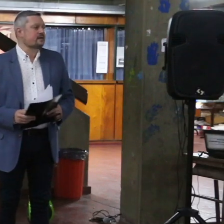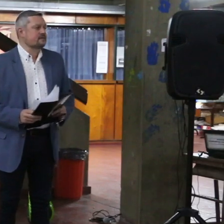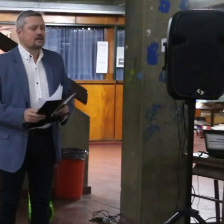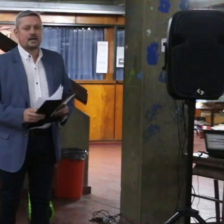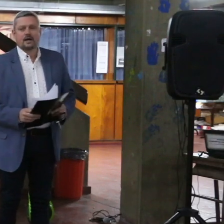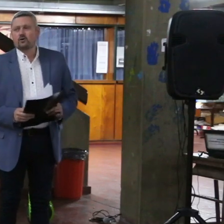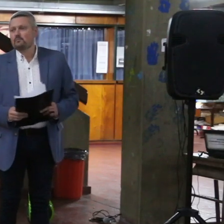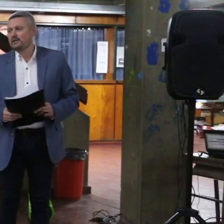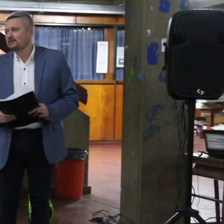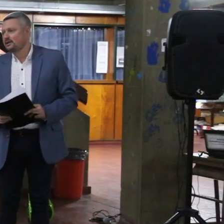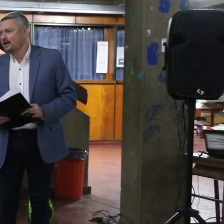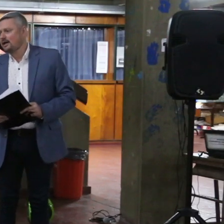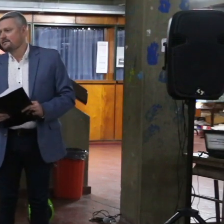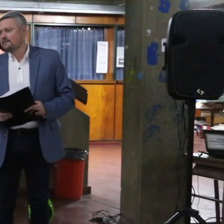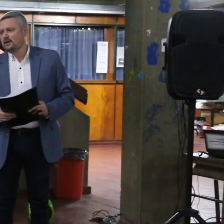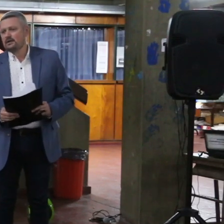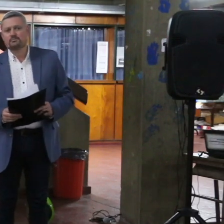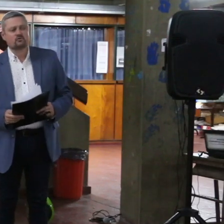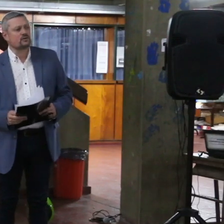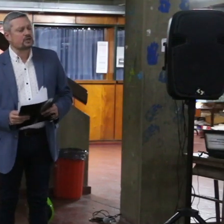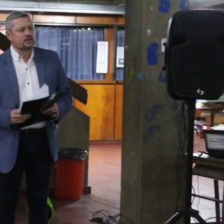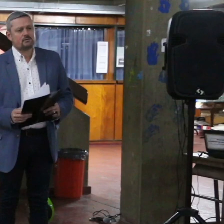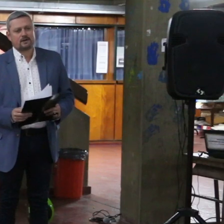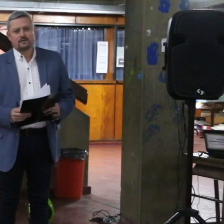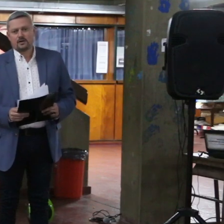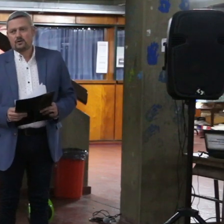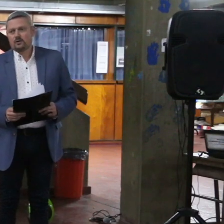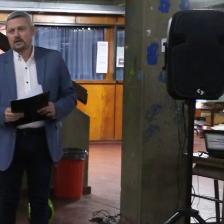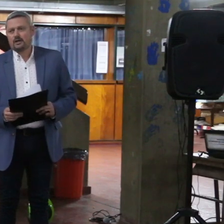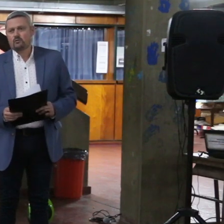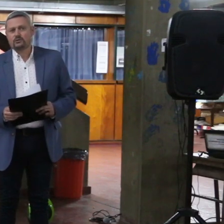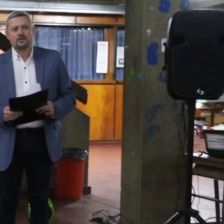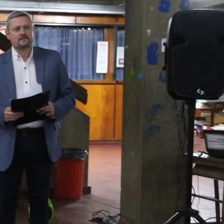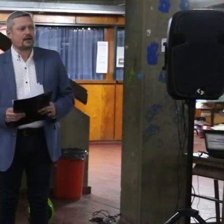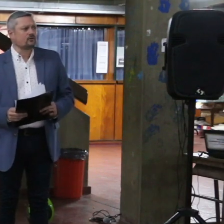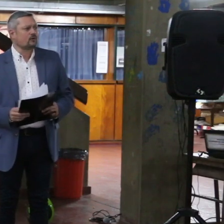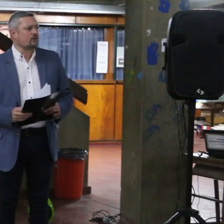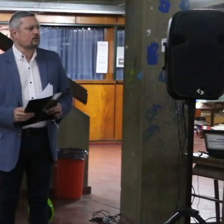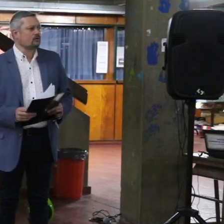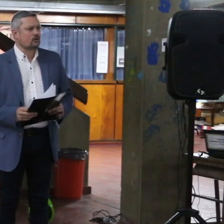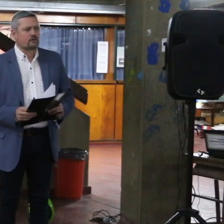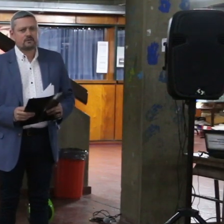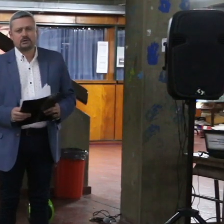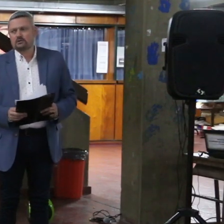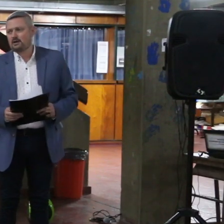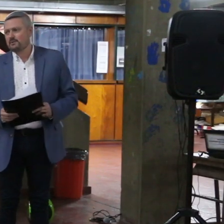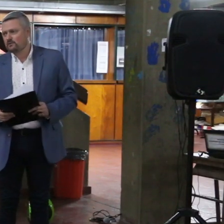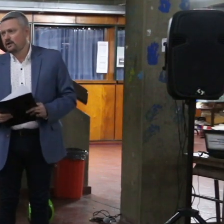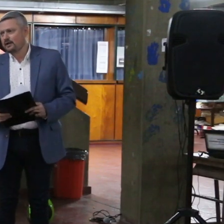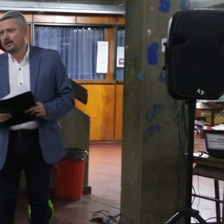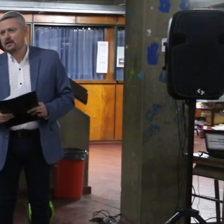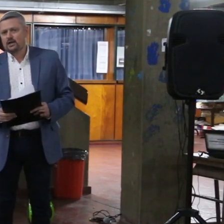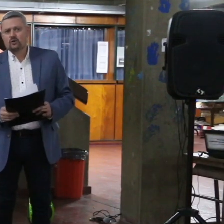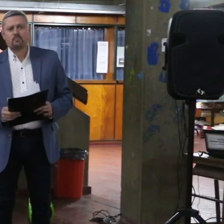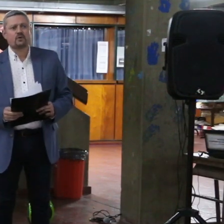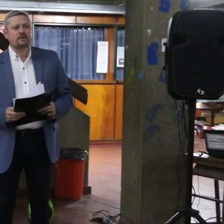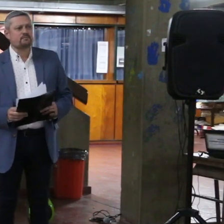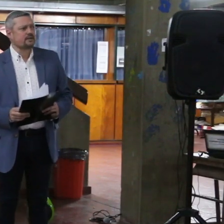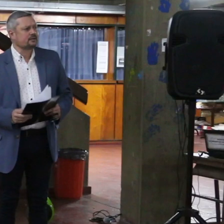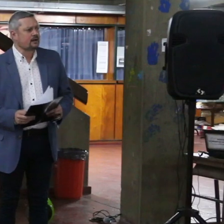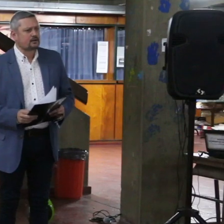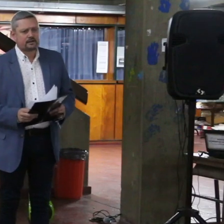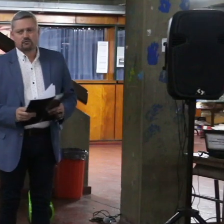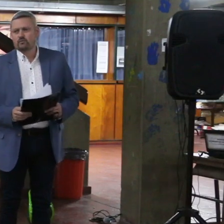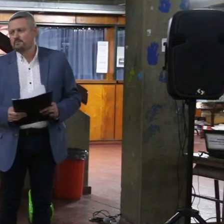con buenas ideas, con prácticas positivas, utilizando los conocimientos de las personas que nos